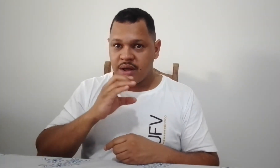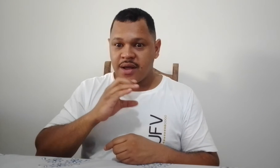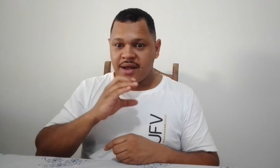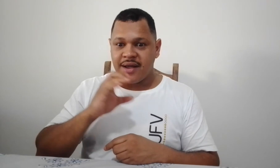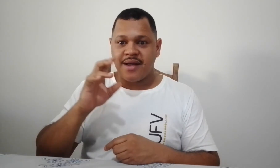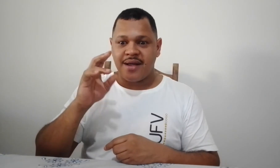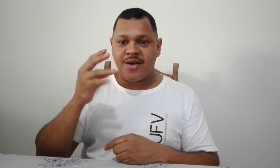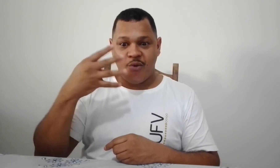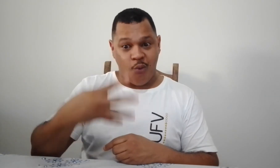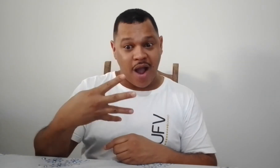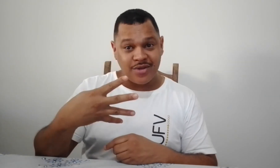4 Hz